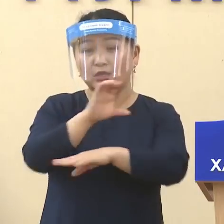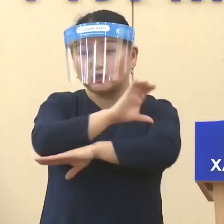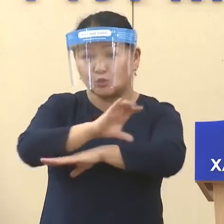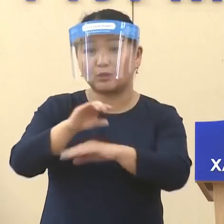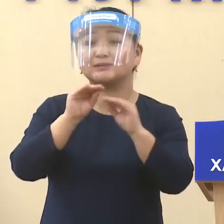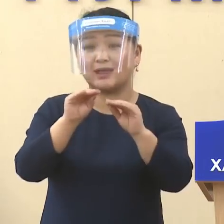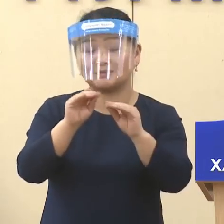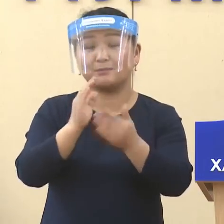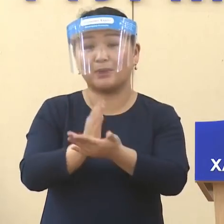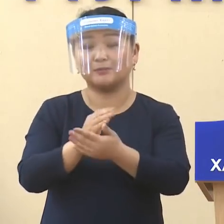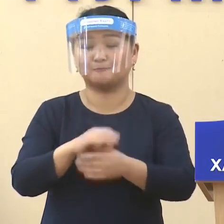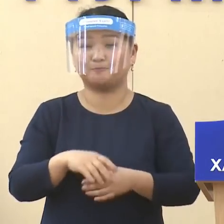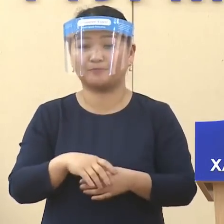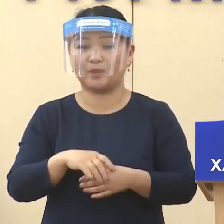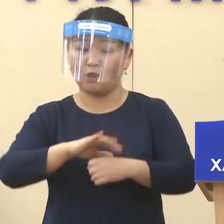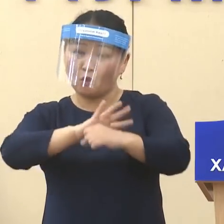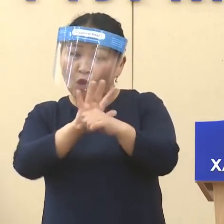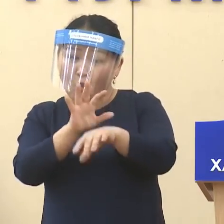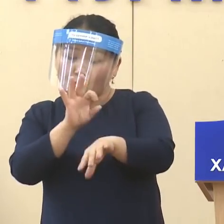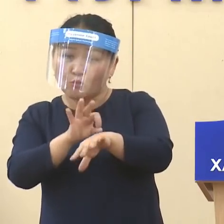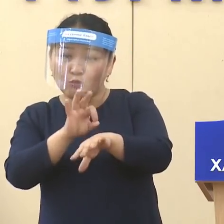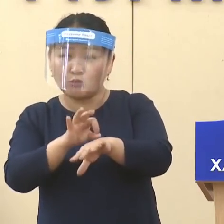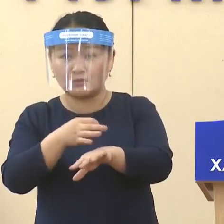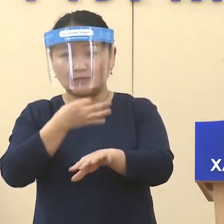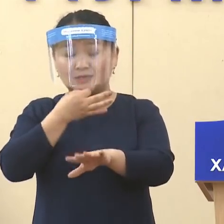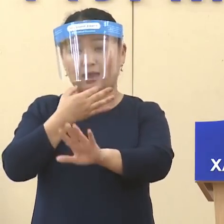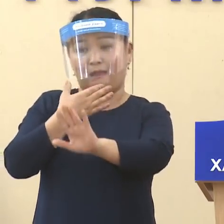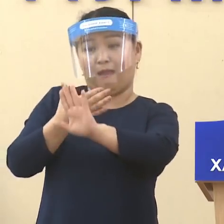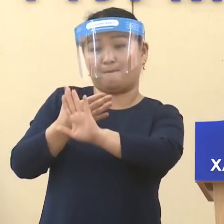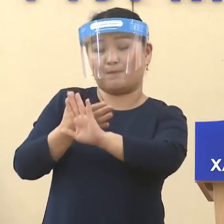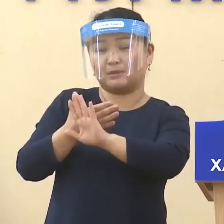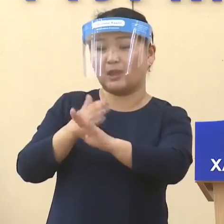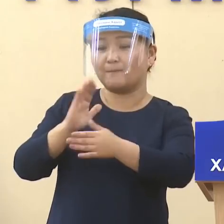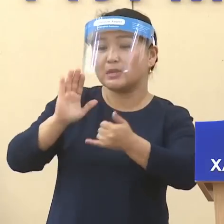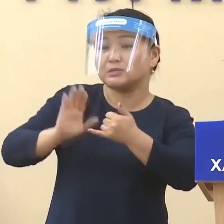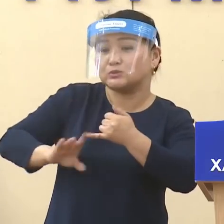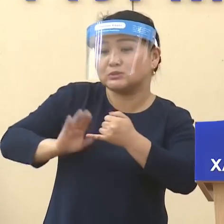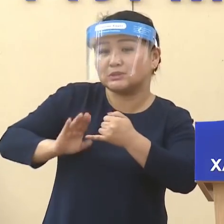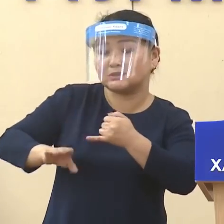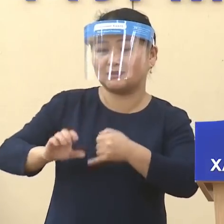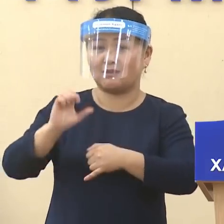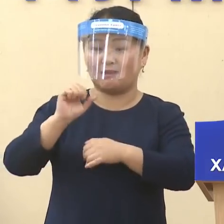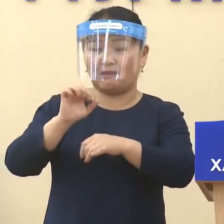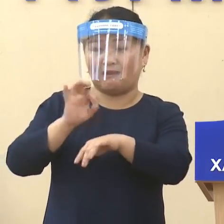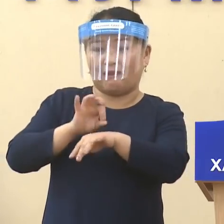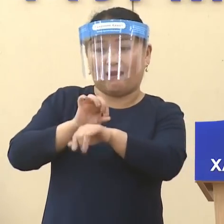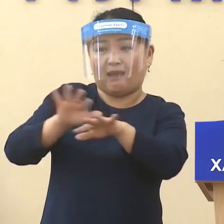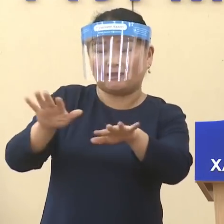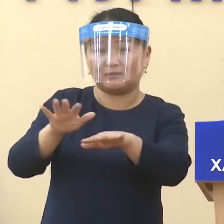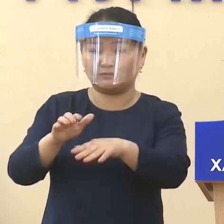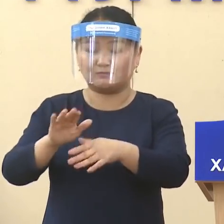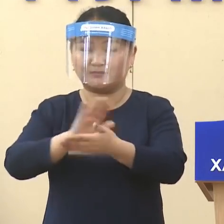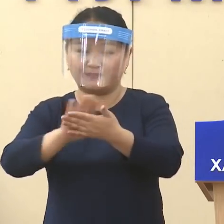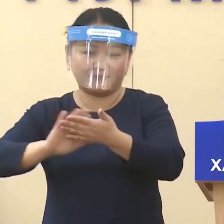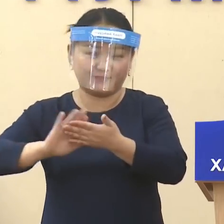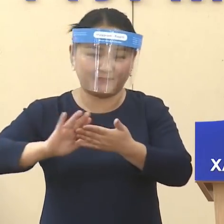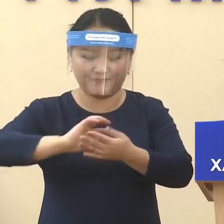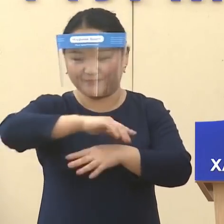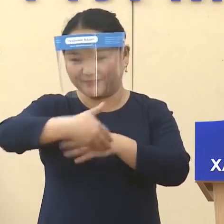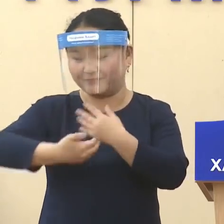мөн COVID-19-ийн халдвараас урьдчилан сэргийлэх, за эцсийн халдвар гүйтгэл хийх чиглэлээр гарсан бүх заавар зөвлөмжийг эмхтгэн